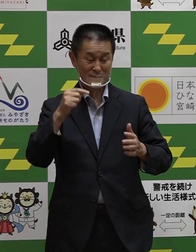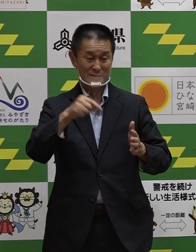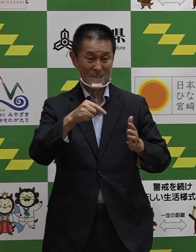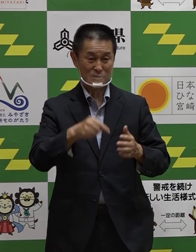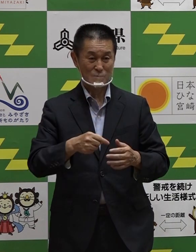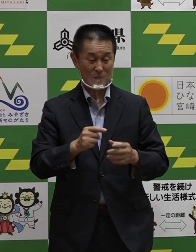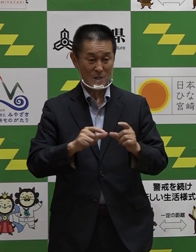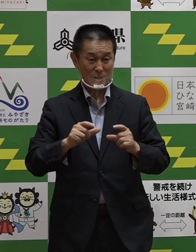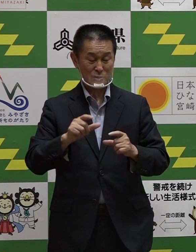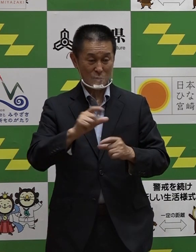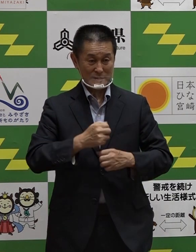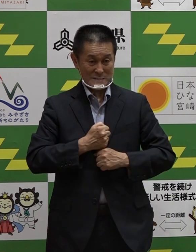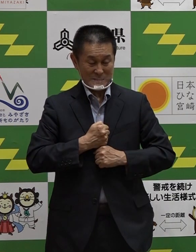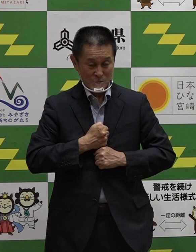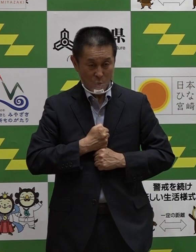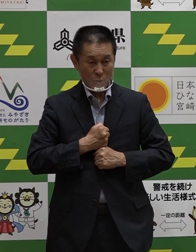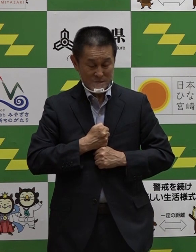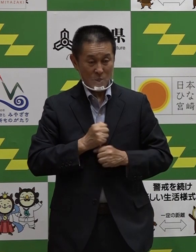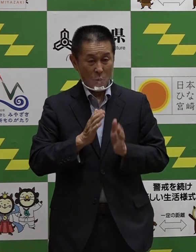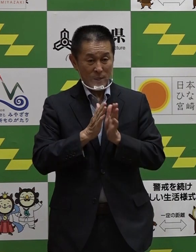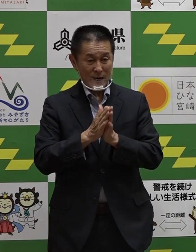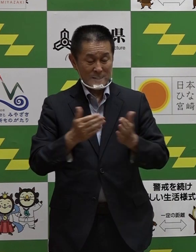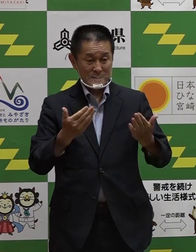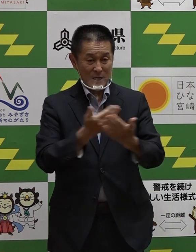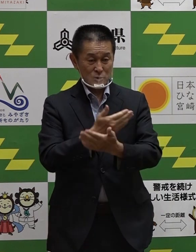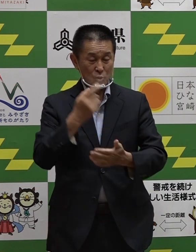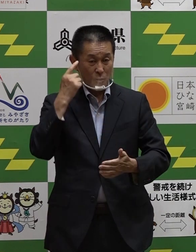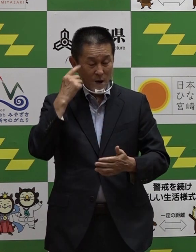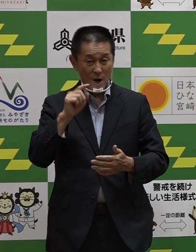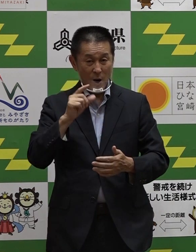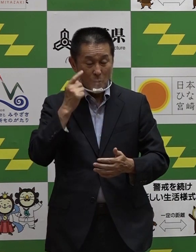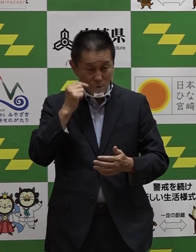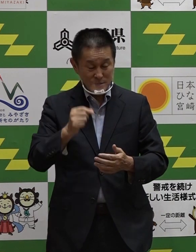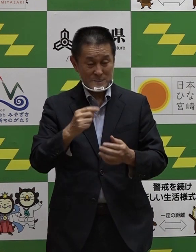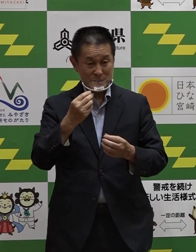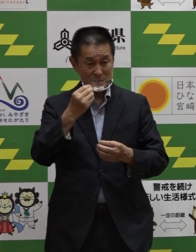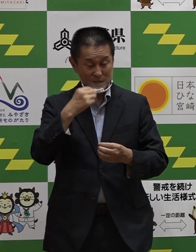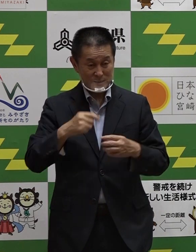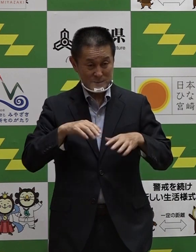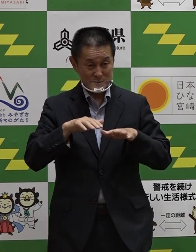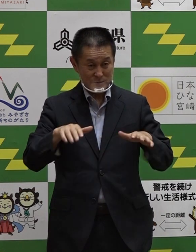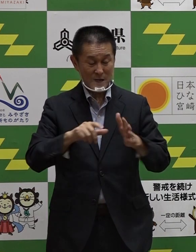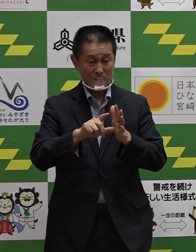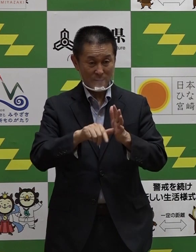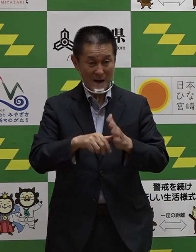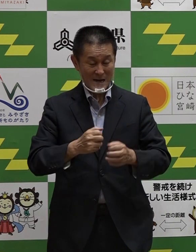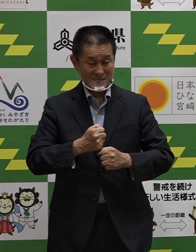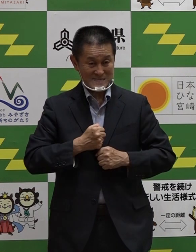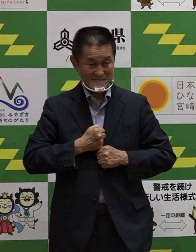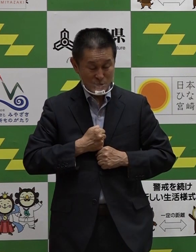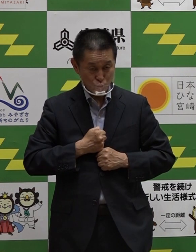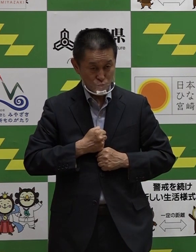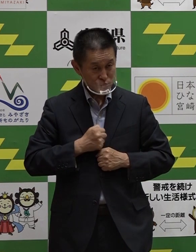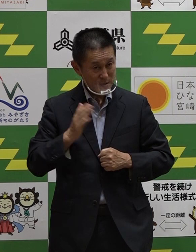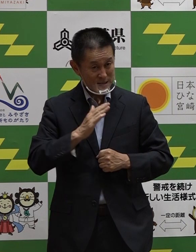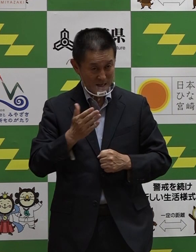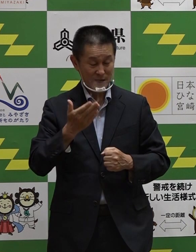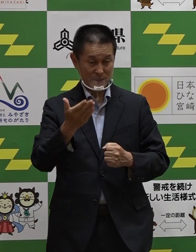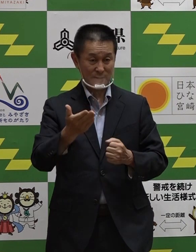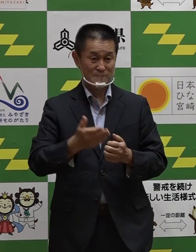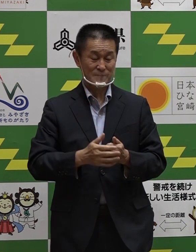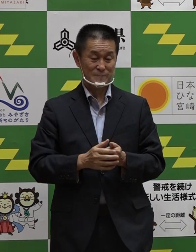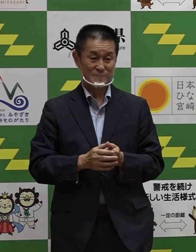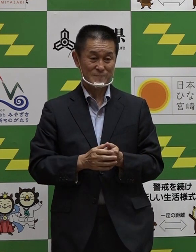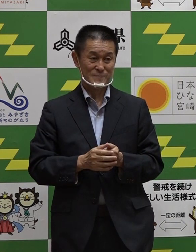まあ、より慎重に考えていただくことになろうかと思います。その場合ですね、 それはただ自粛にはならないということです